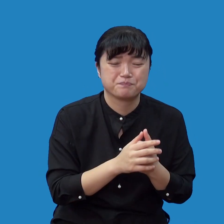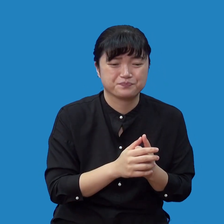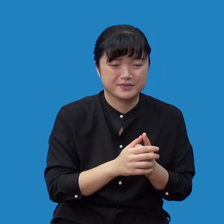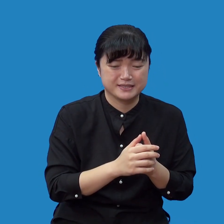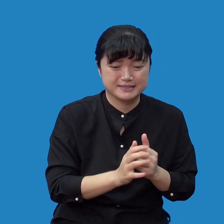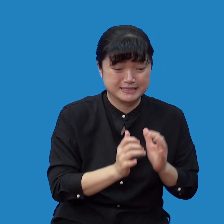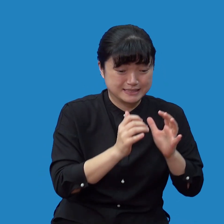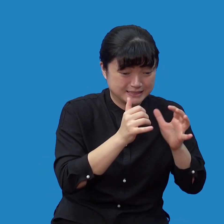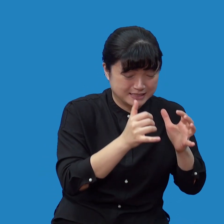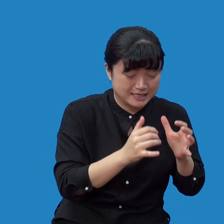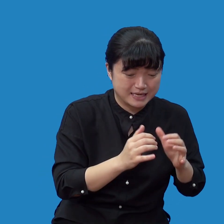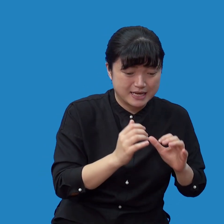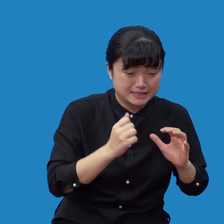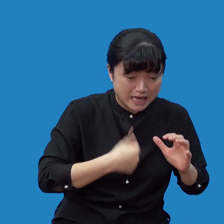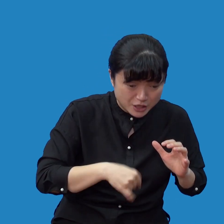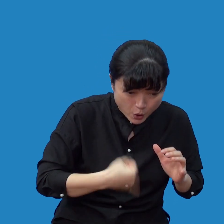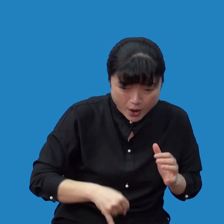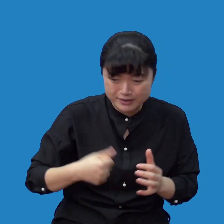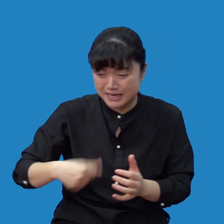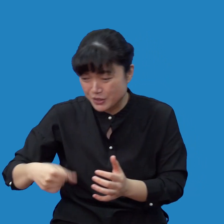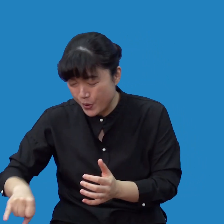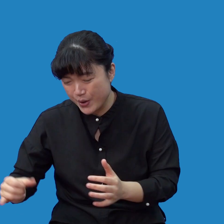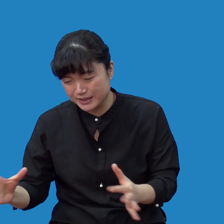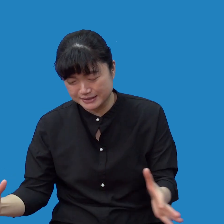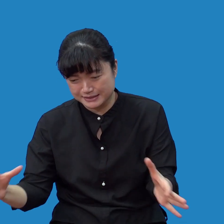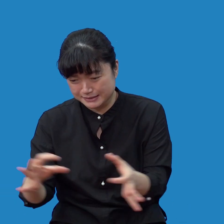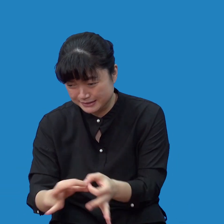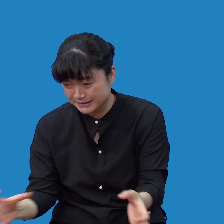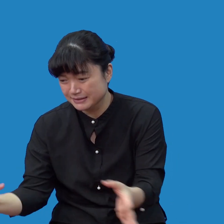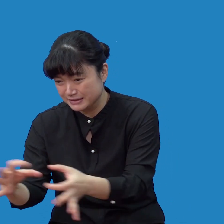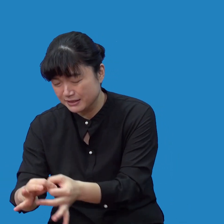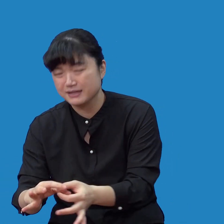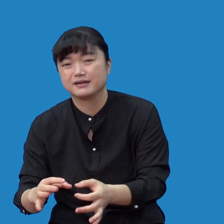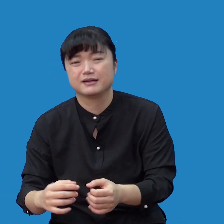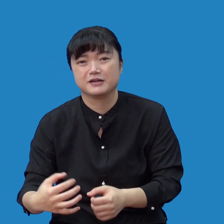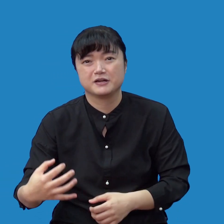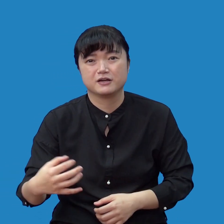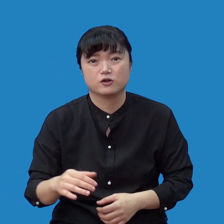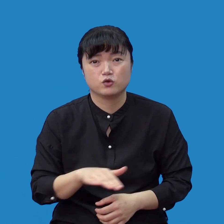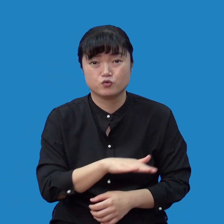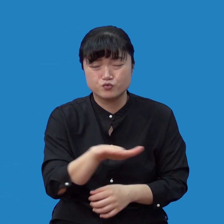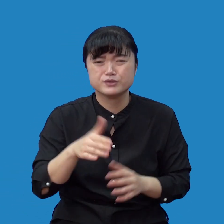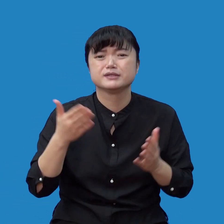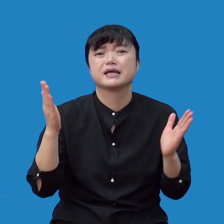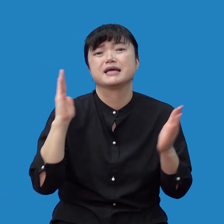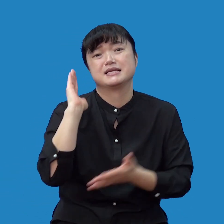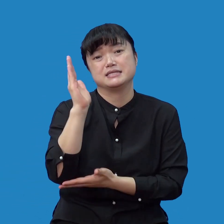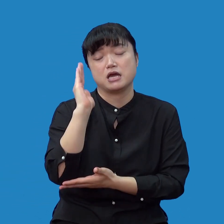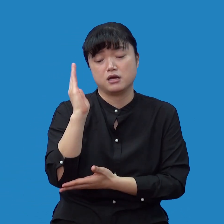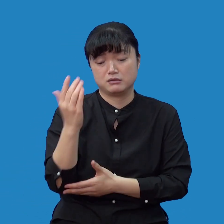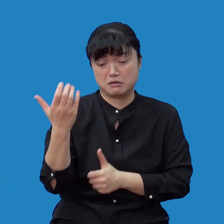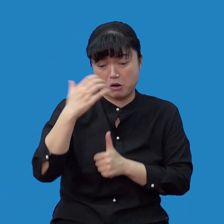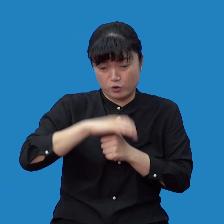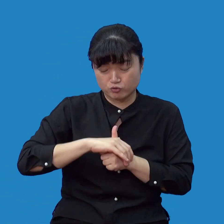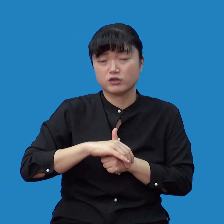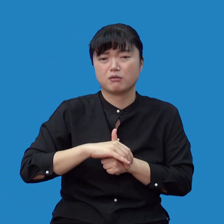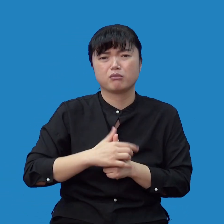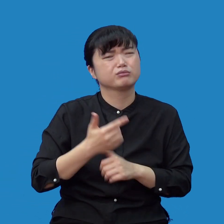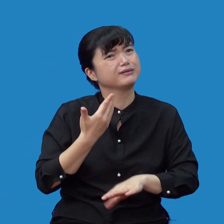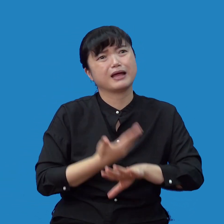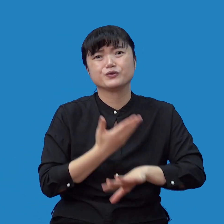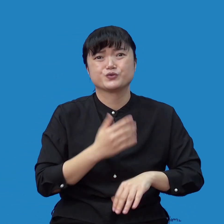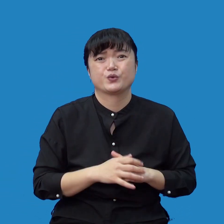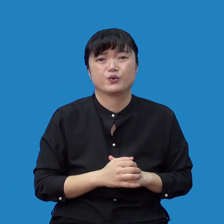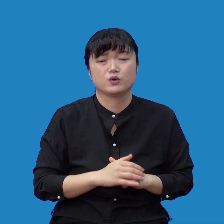하나님의 역사가 전개되는 그 한 페이지와 저와 여러분, 우리들의 이야기가 있다면 이것은 다른 것입니다. 성도